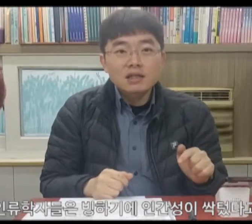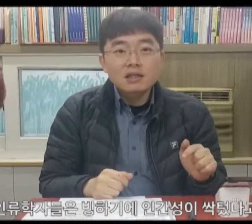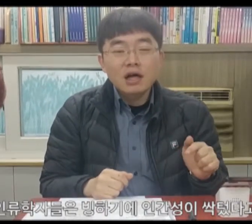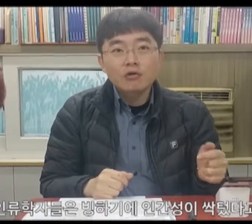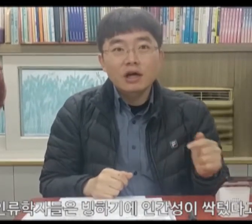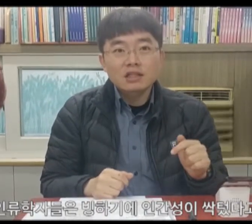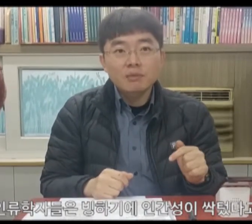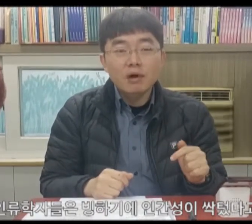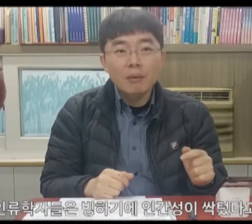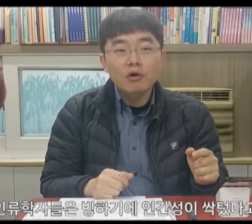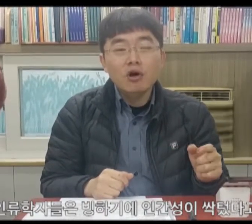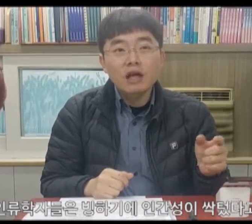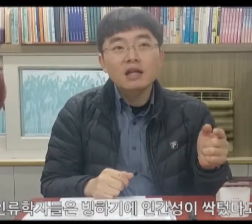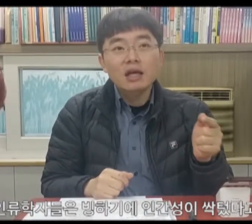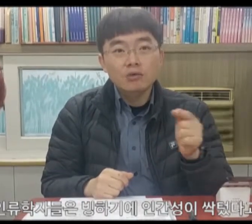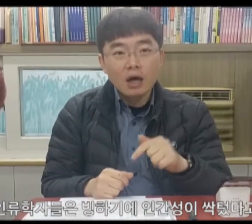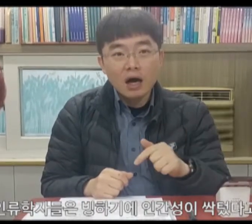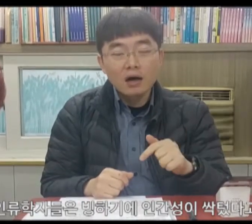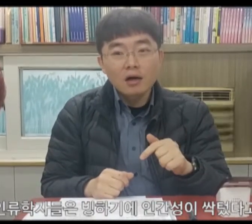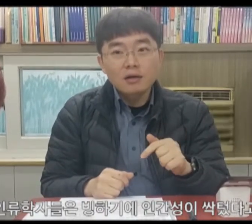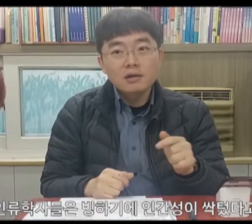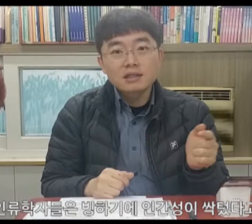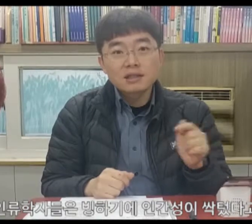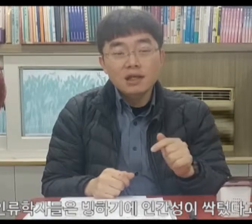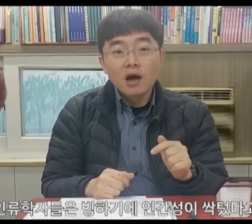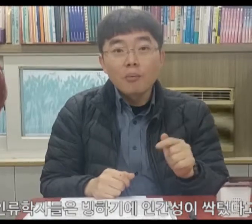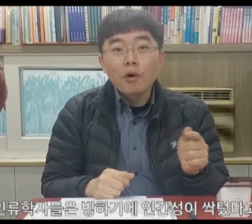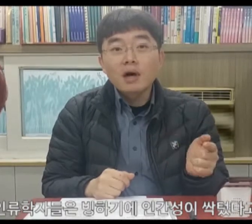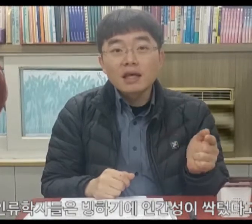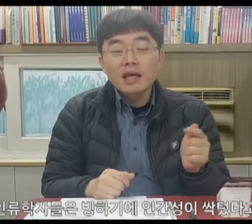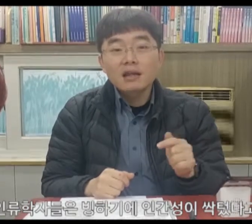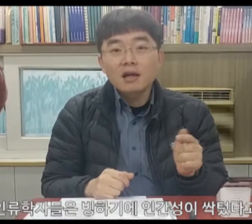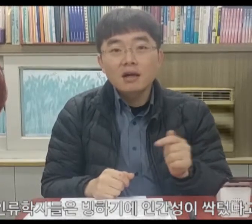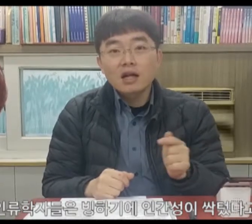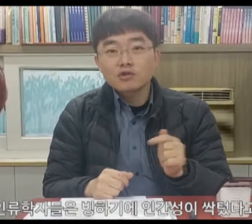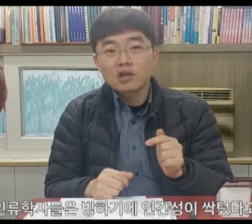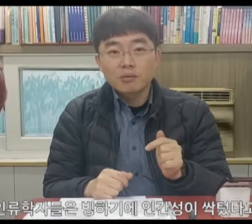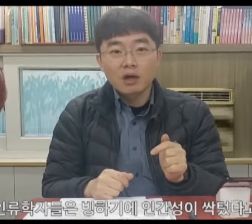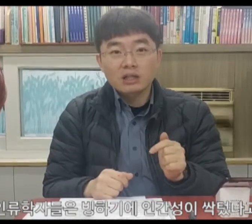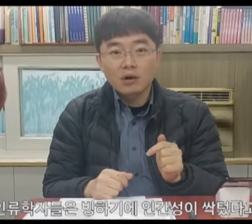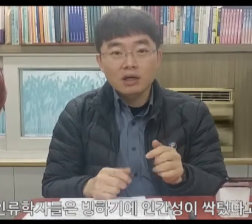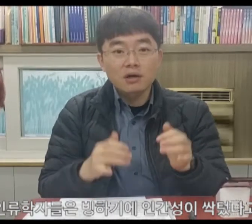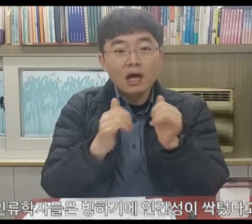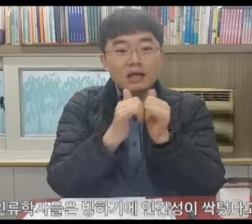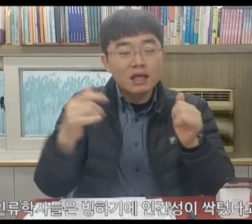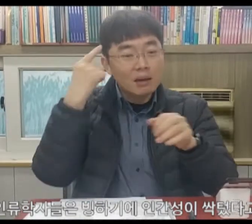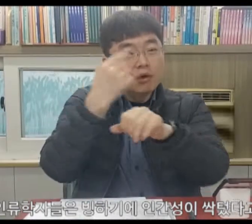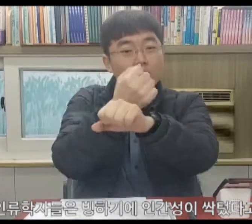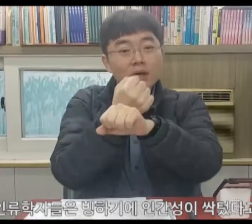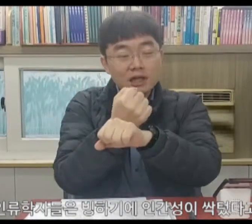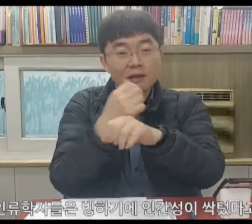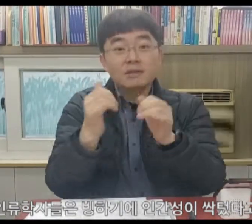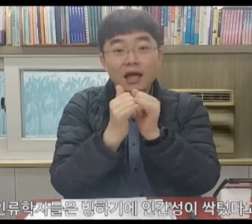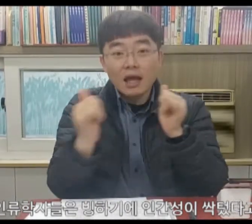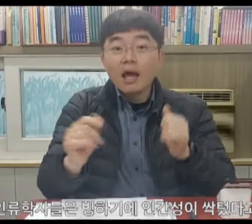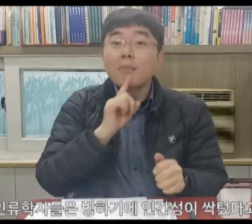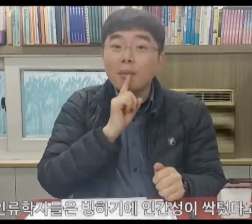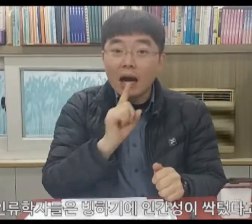인류학자들은 하고 나왔으면 뭐라고 얘기를 하겠구나 했을 때는 뭔가 얘기한다는 걸 알려주는 게 필요하죠. 그래서 사람 연구하는 사람들의